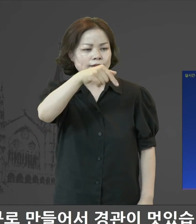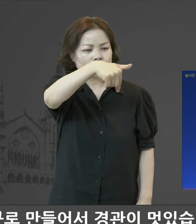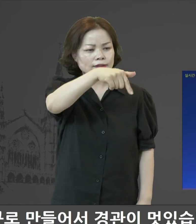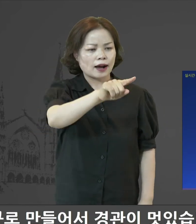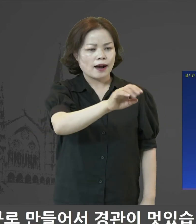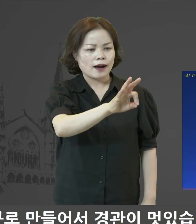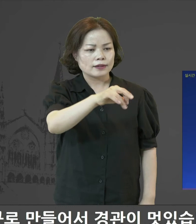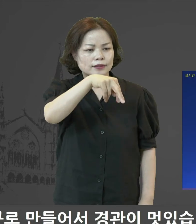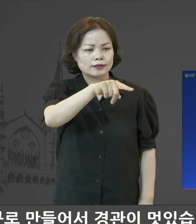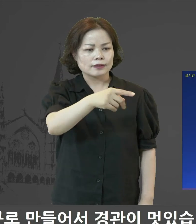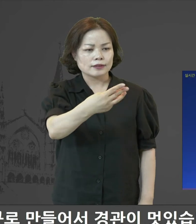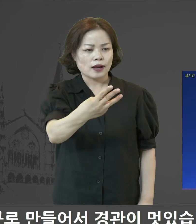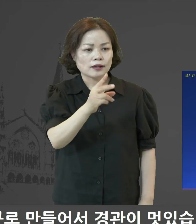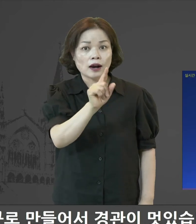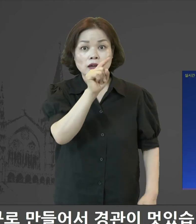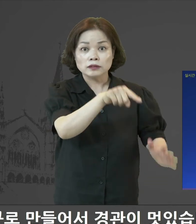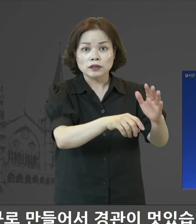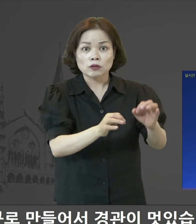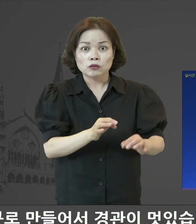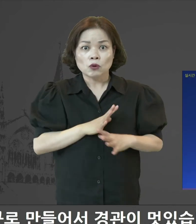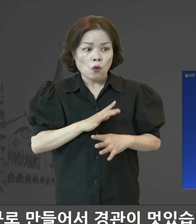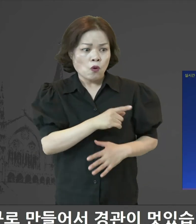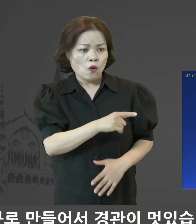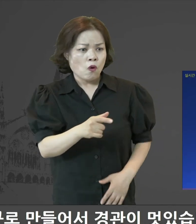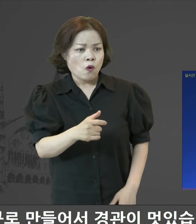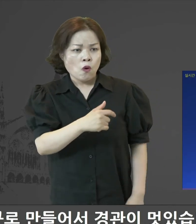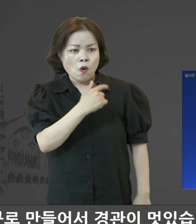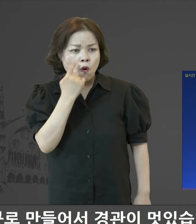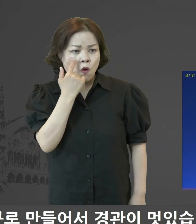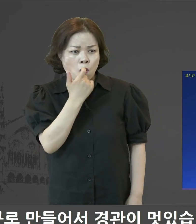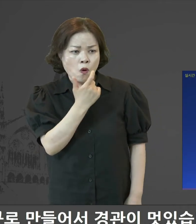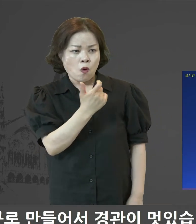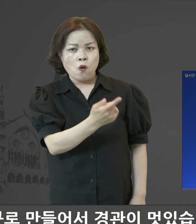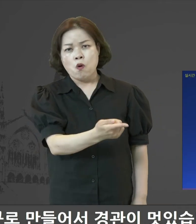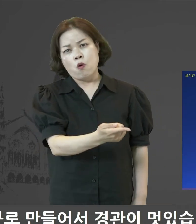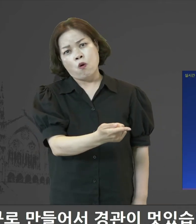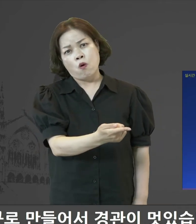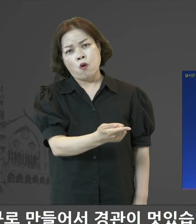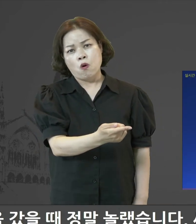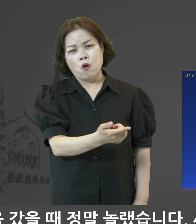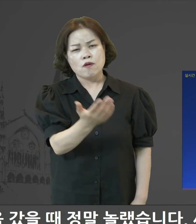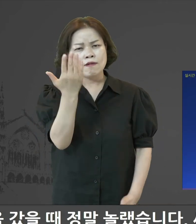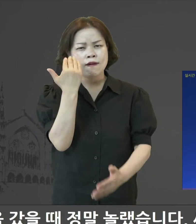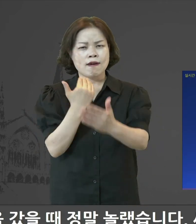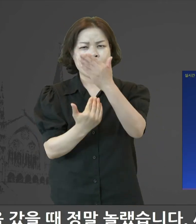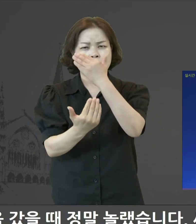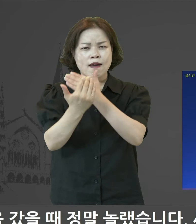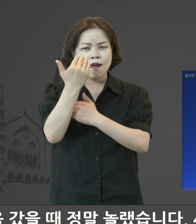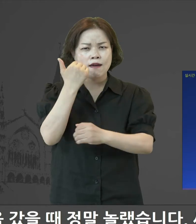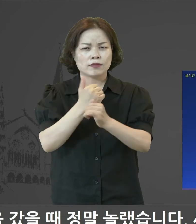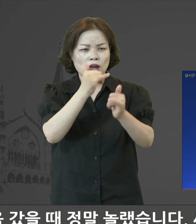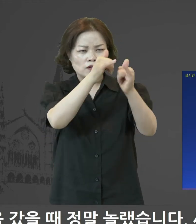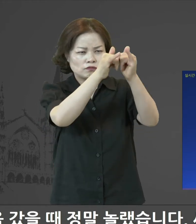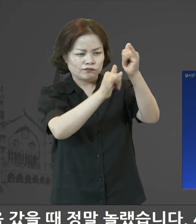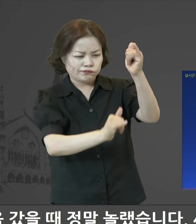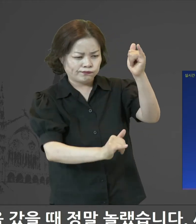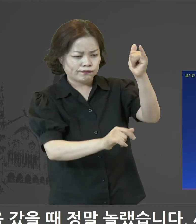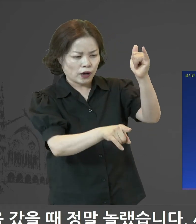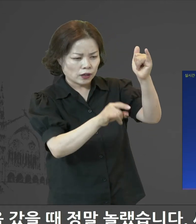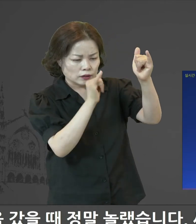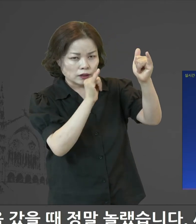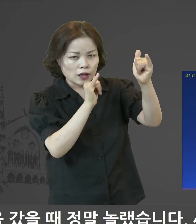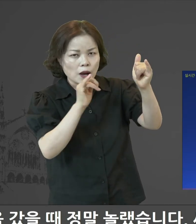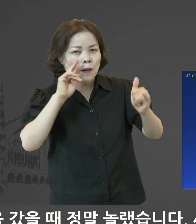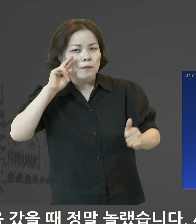야, 세상에 이런 풍경이 있구나. 고대 흔적, 로마의 흔적이 있으면서 바울이